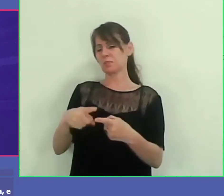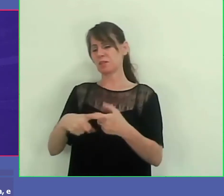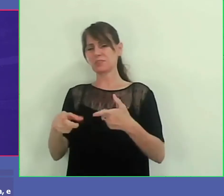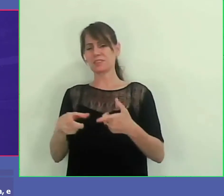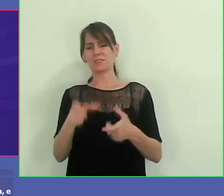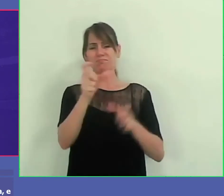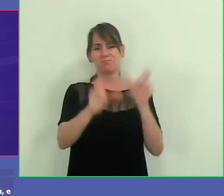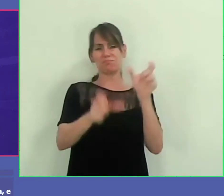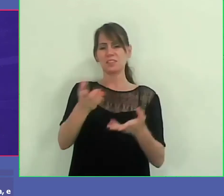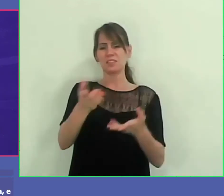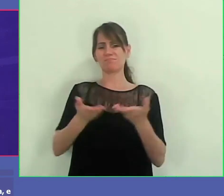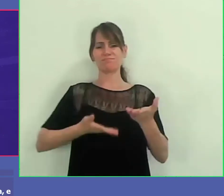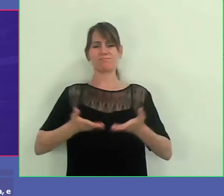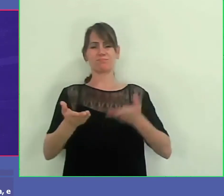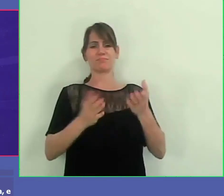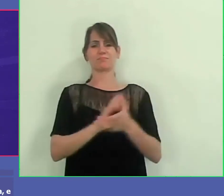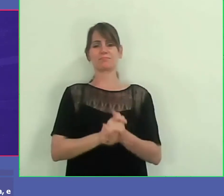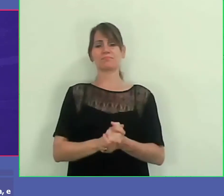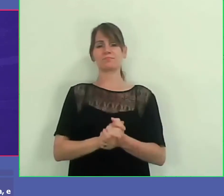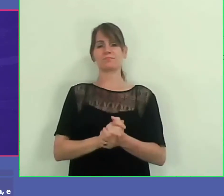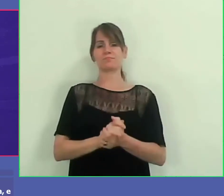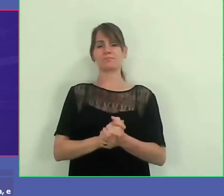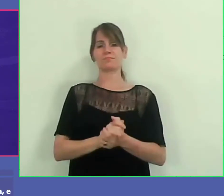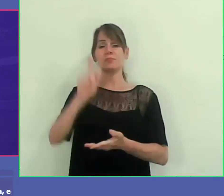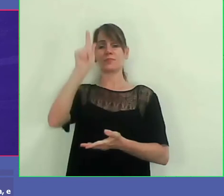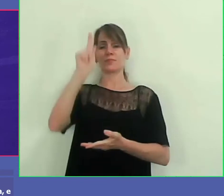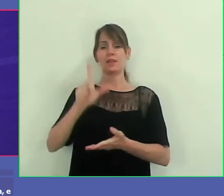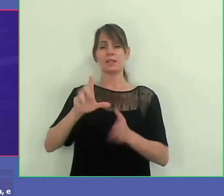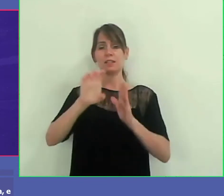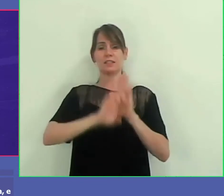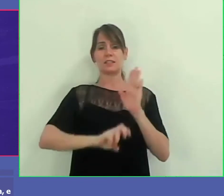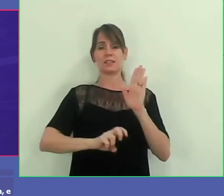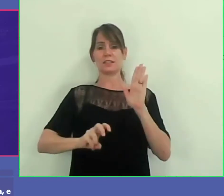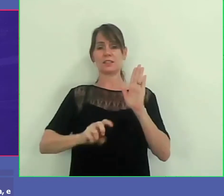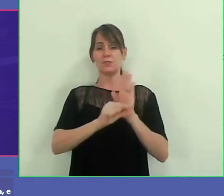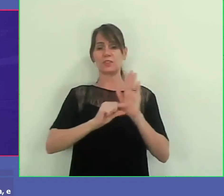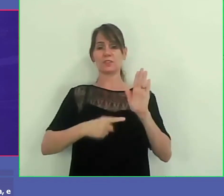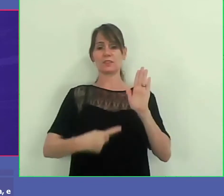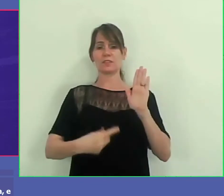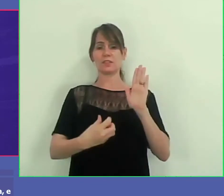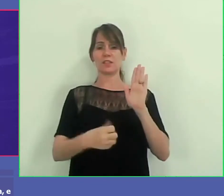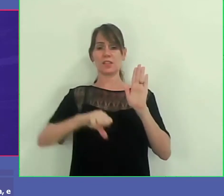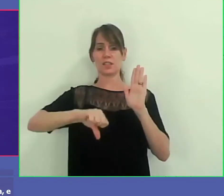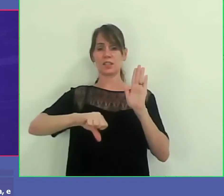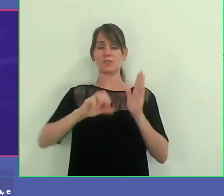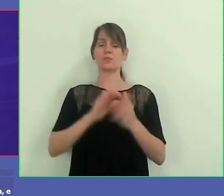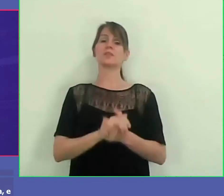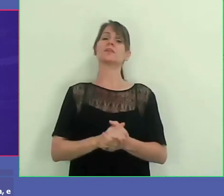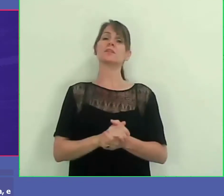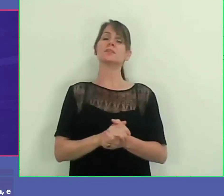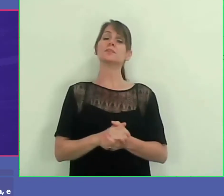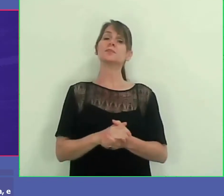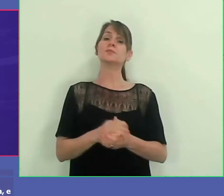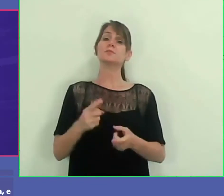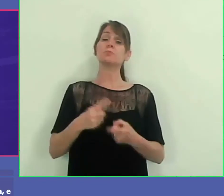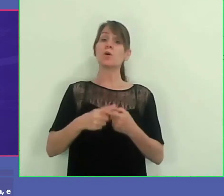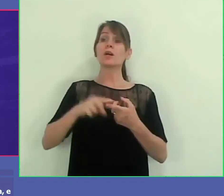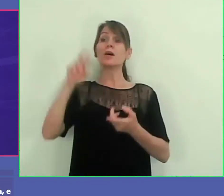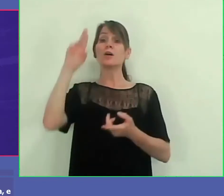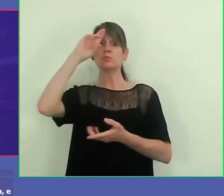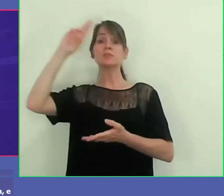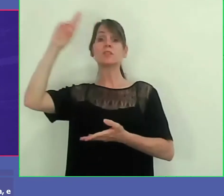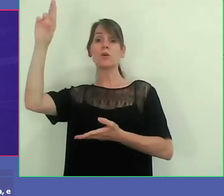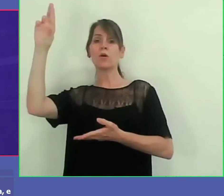Gálatas 5, versículo 19, ali fala assim: porque o Senhor, Ele quer nos